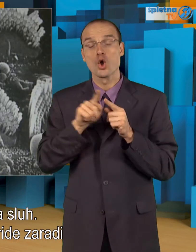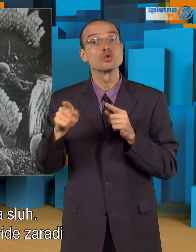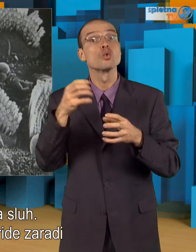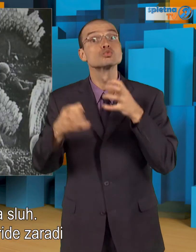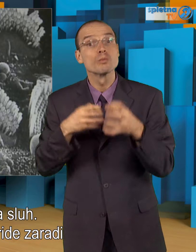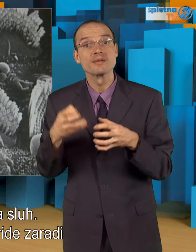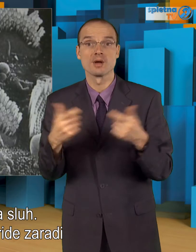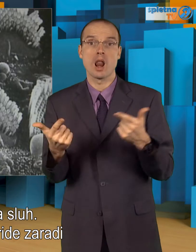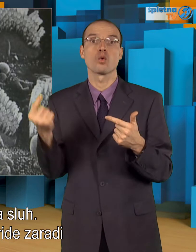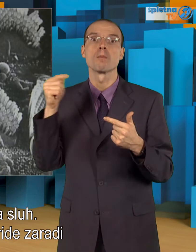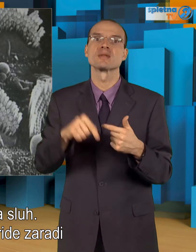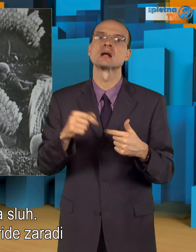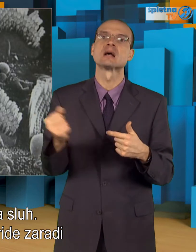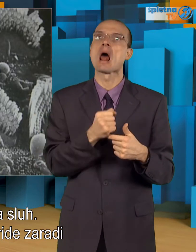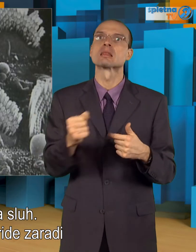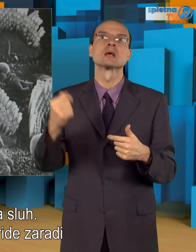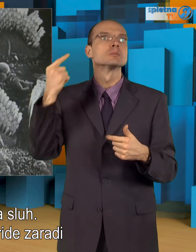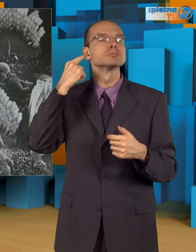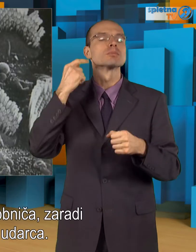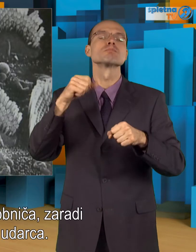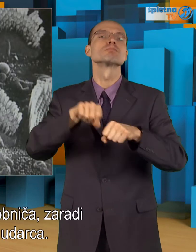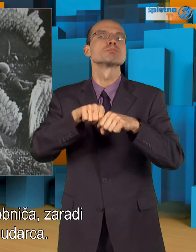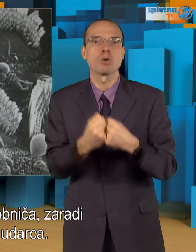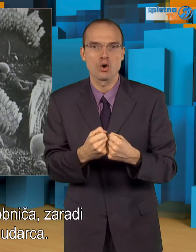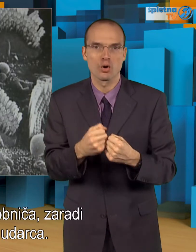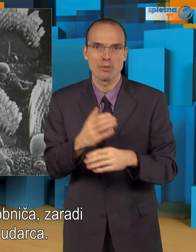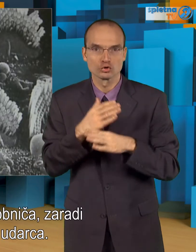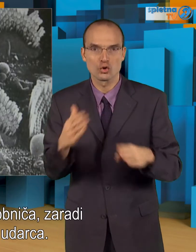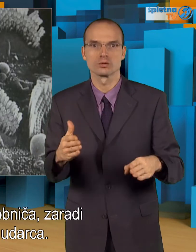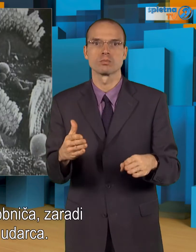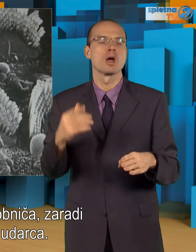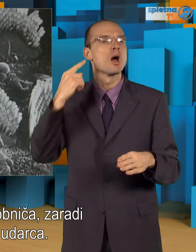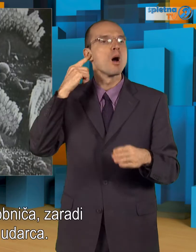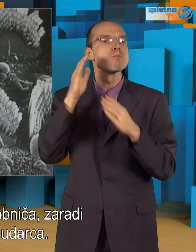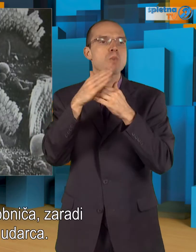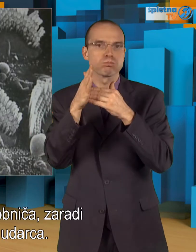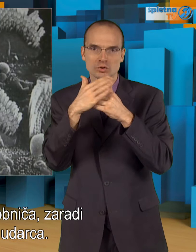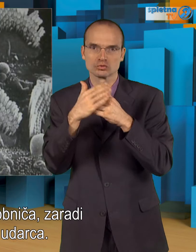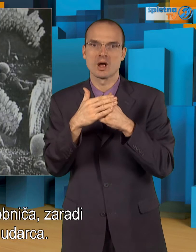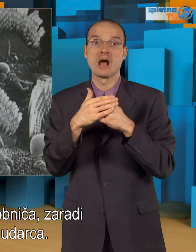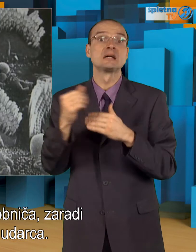Do šumenja lahko pride zaradi mehanske poškodbe bobniča, zaradi močnega poka ali